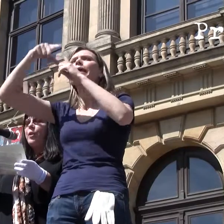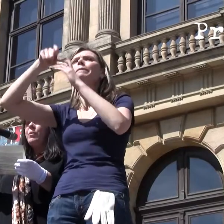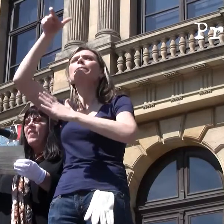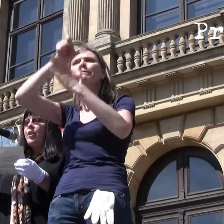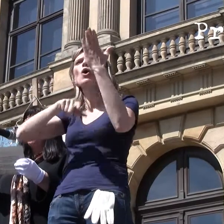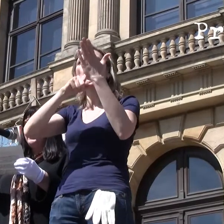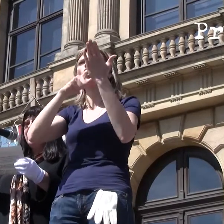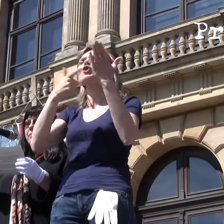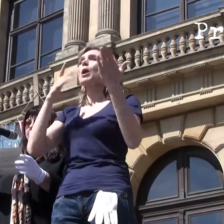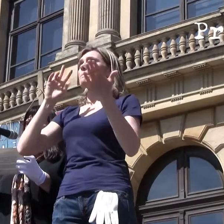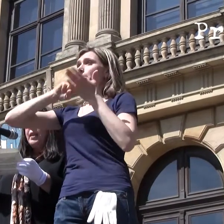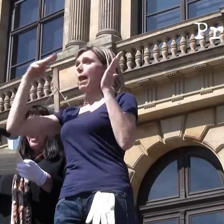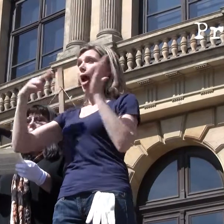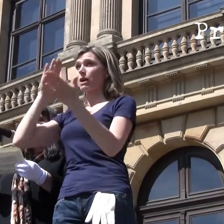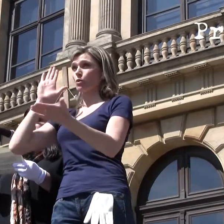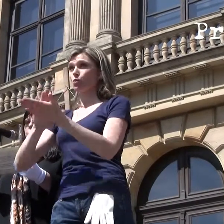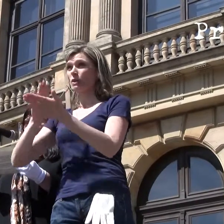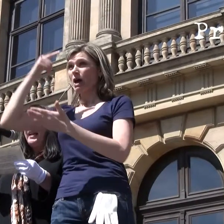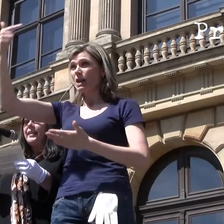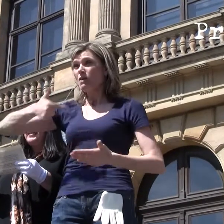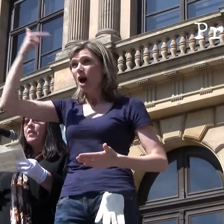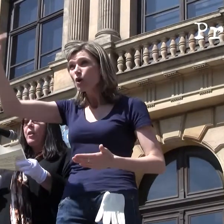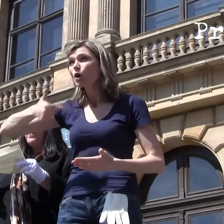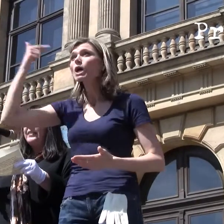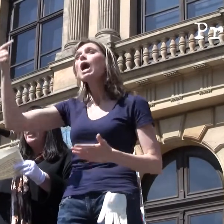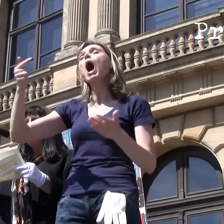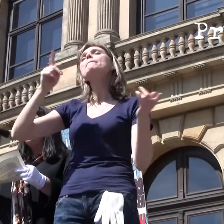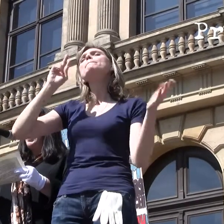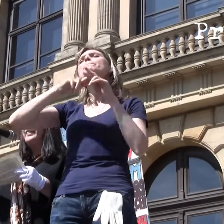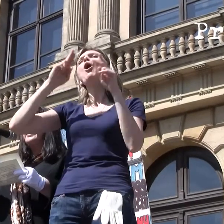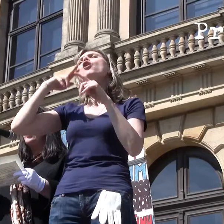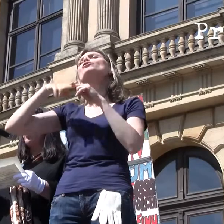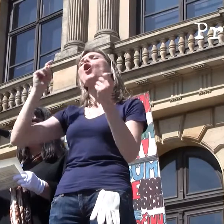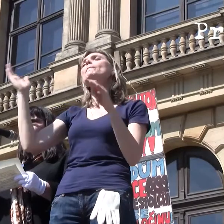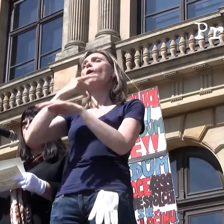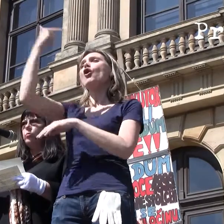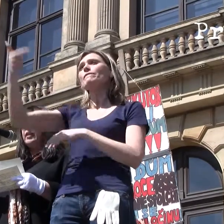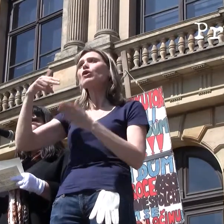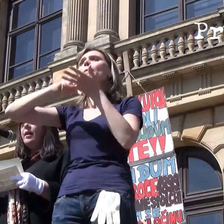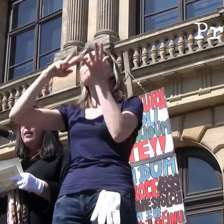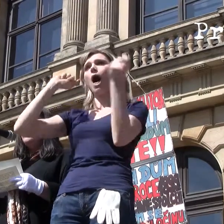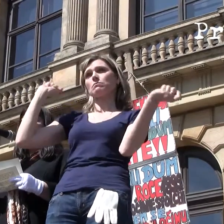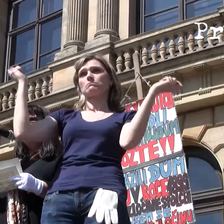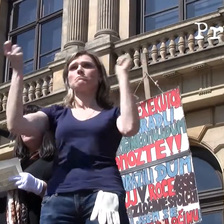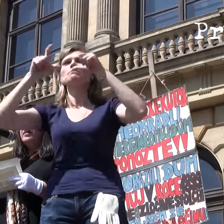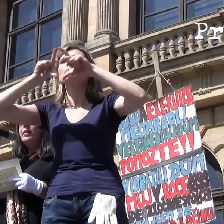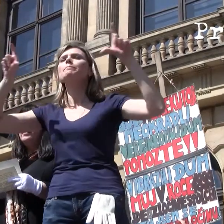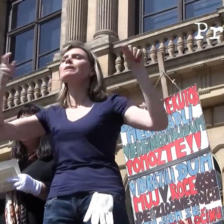zůstane jenom 2 roky a za 2 roky chtějí vyměnovat za sociální kartu.